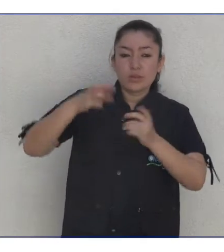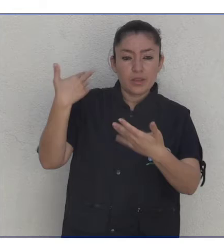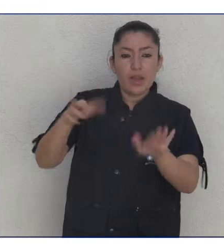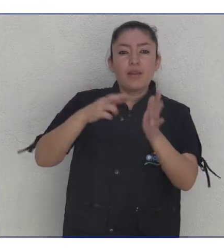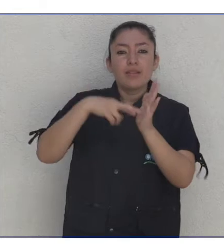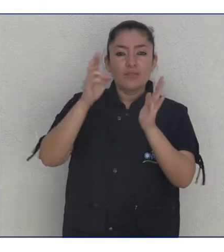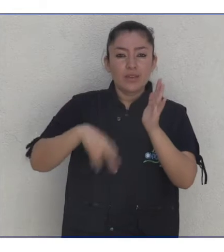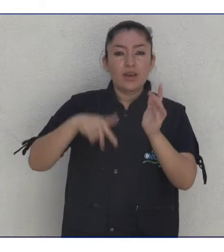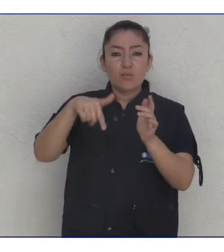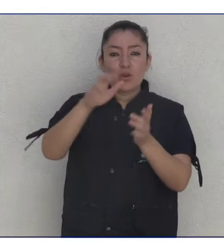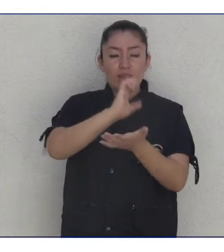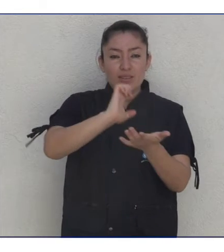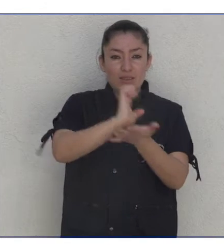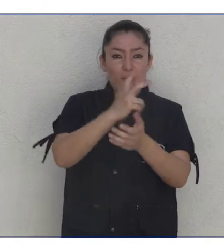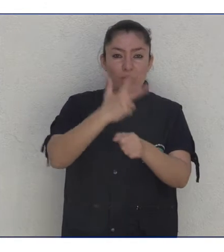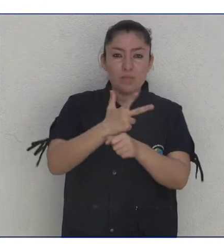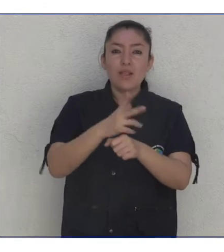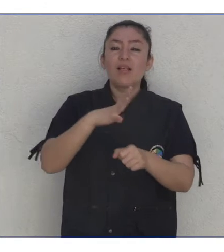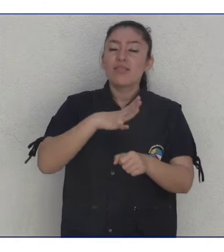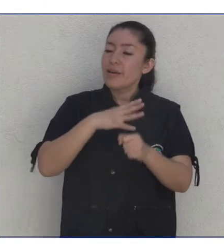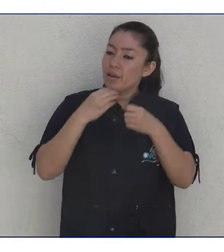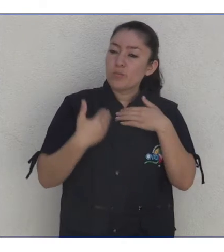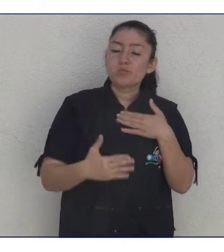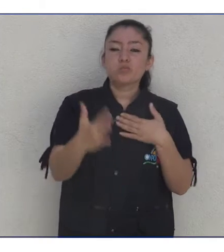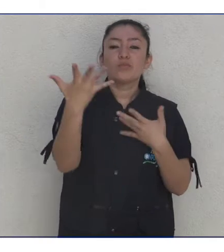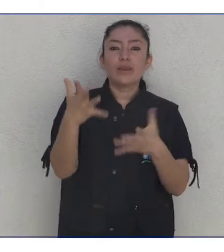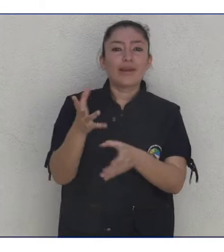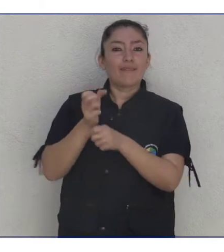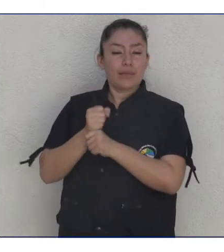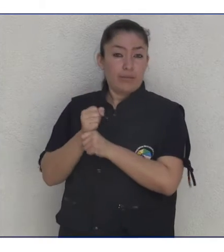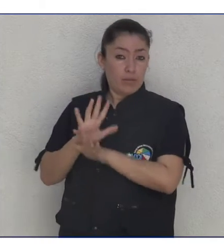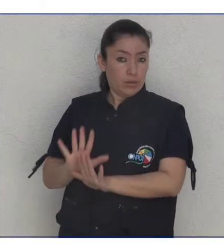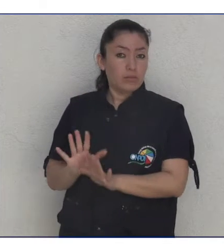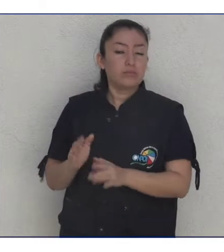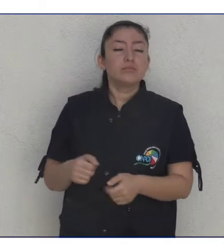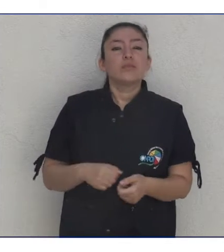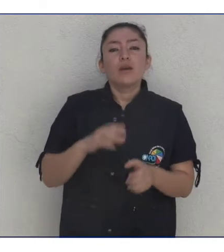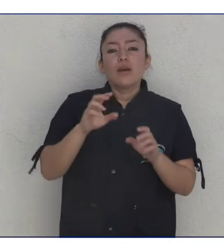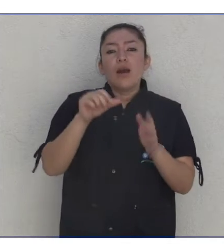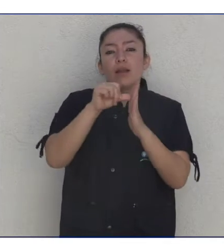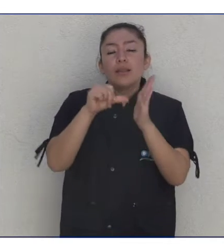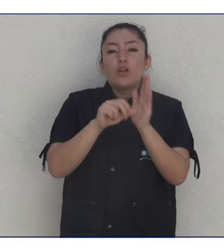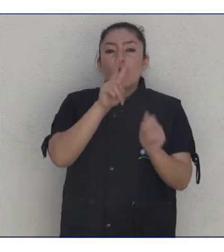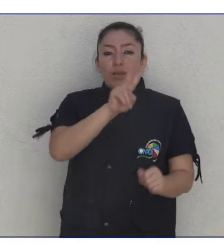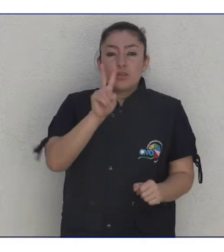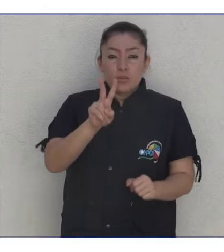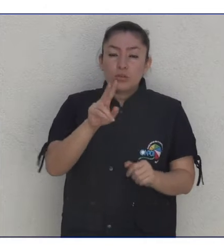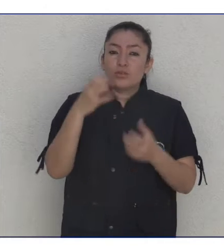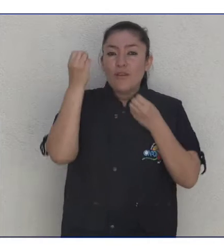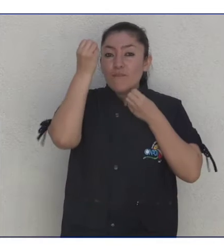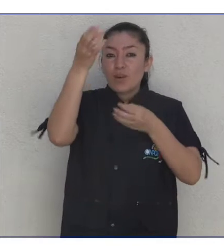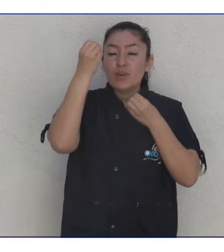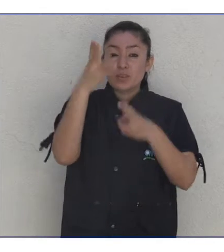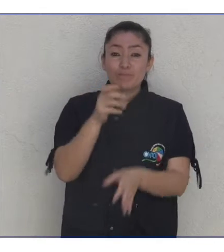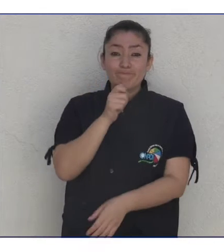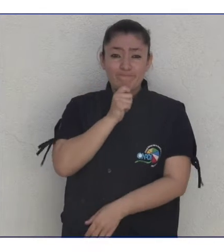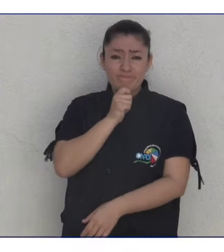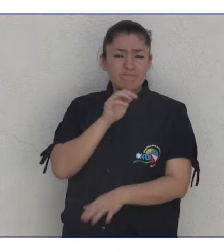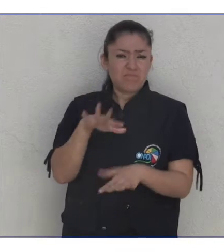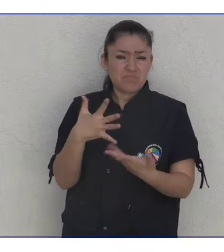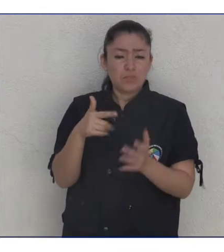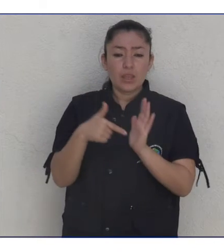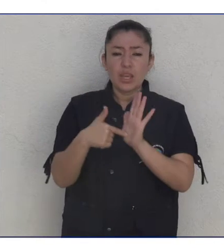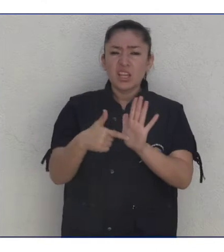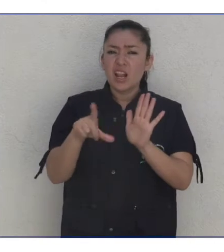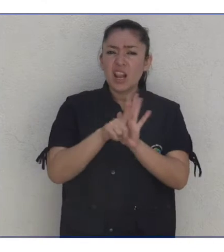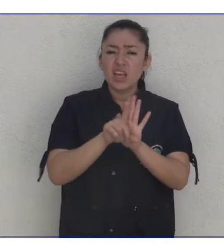internacionales ratificados por el Estado de Guatemala tengan cláusula de reserva. Artículo 22. Información confidencial. Para